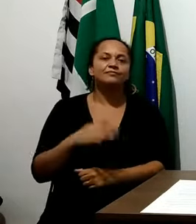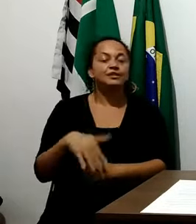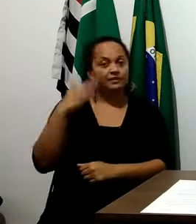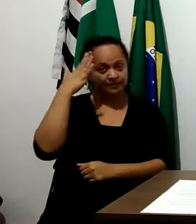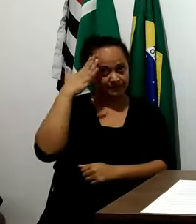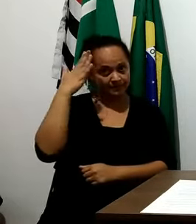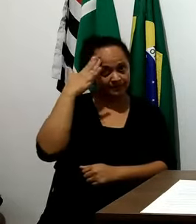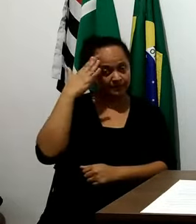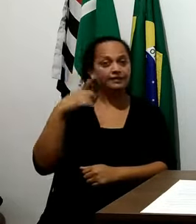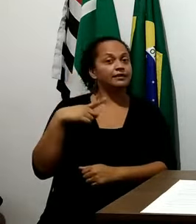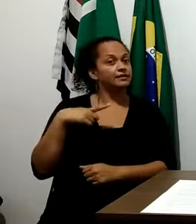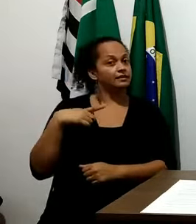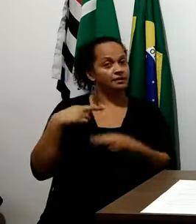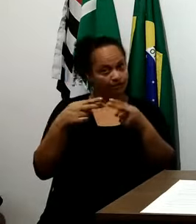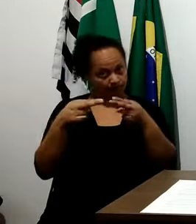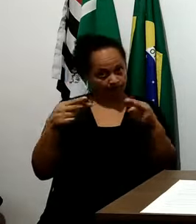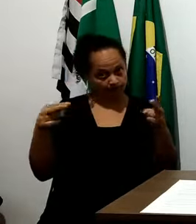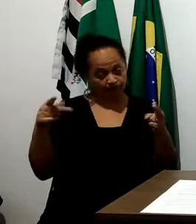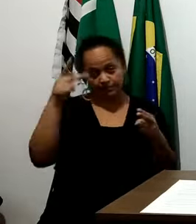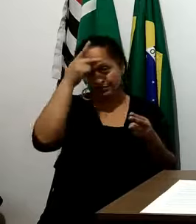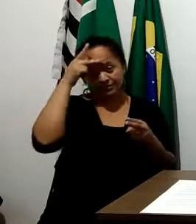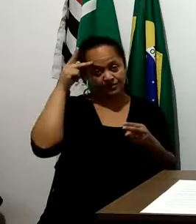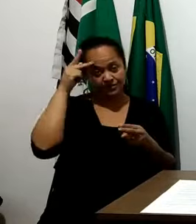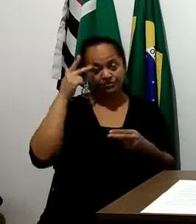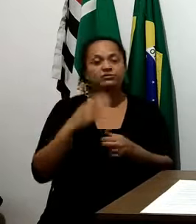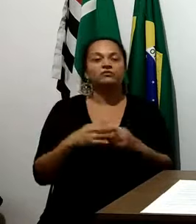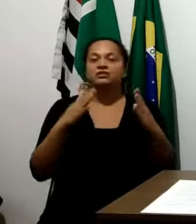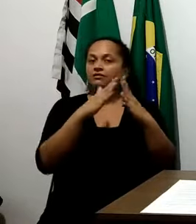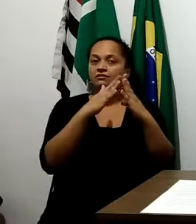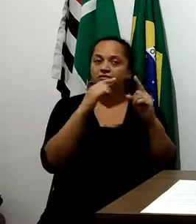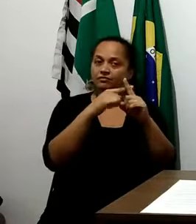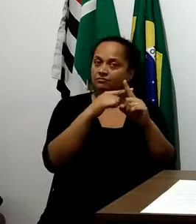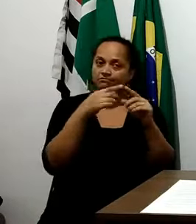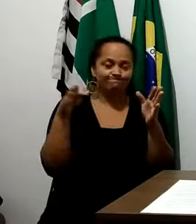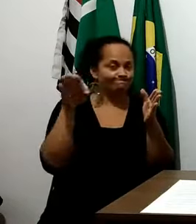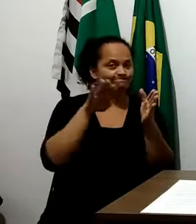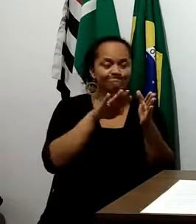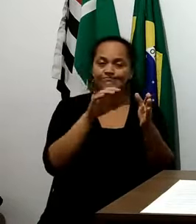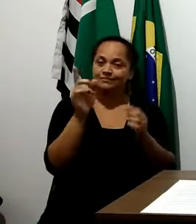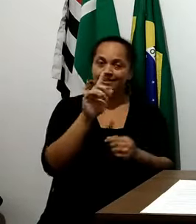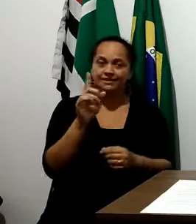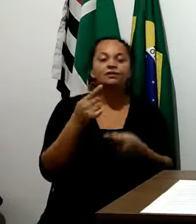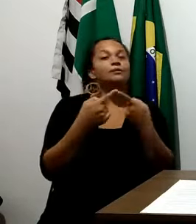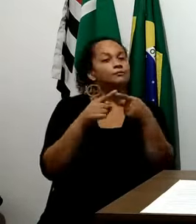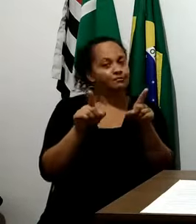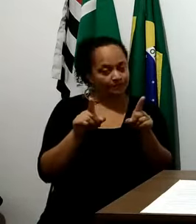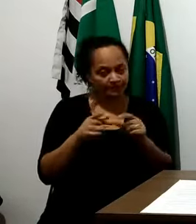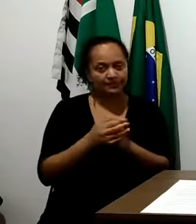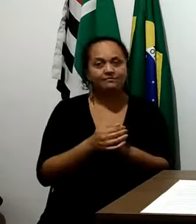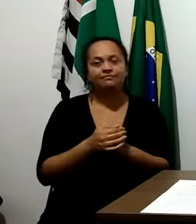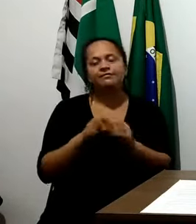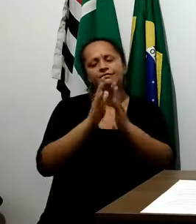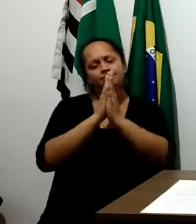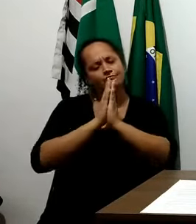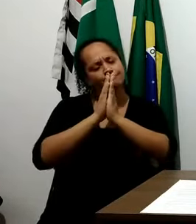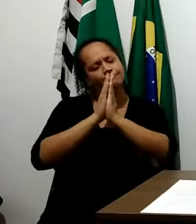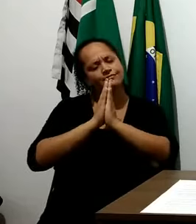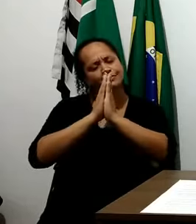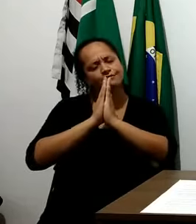ainda estão, muitos a gente faz tempo que não se vê, mas nas nossas orações,